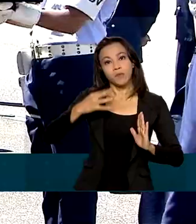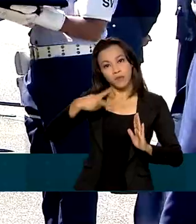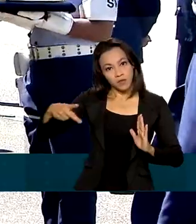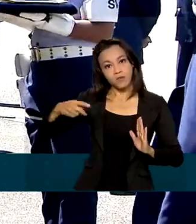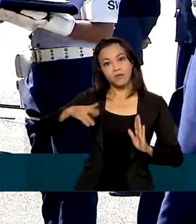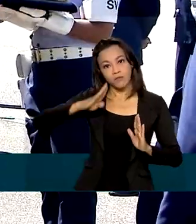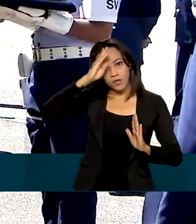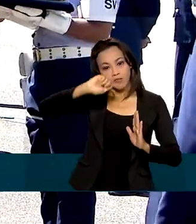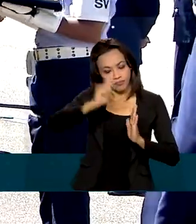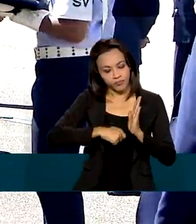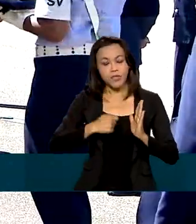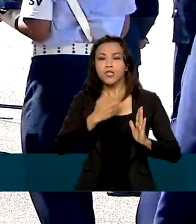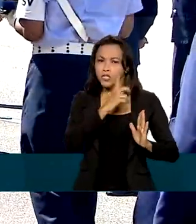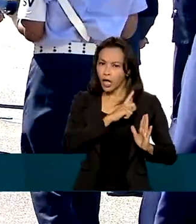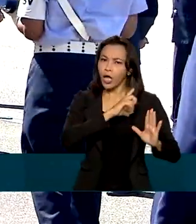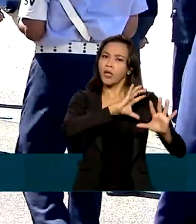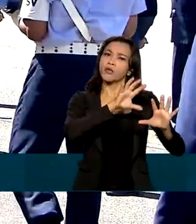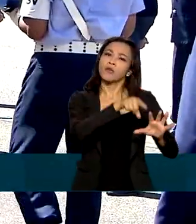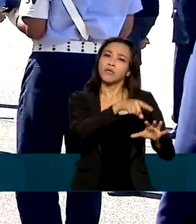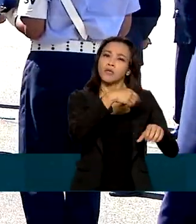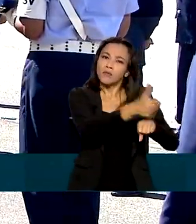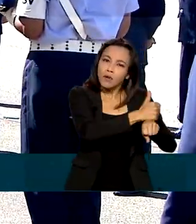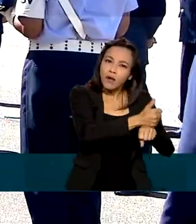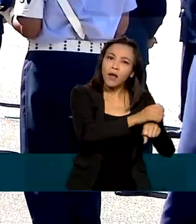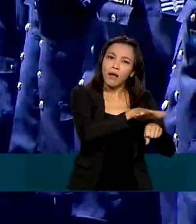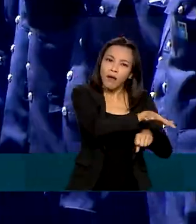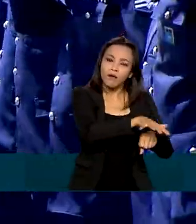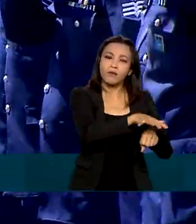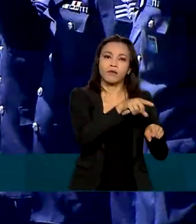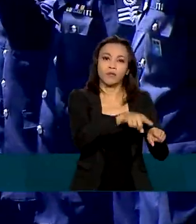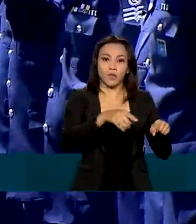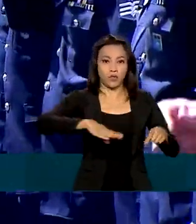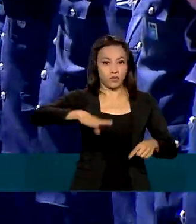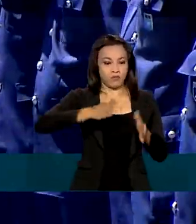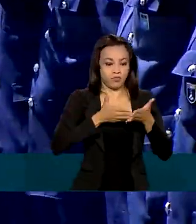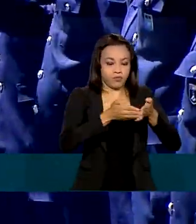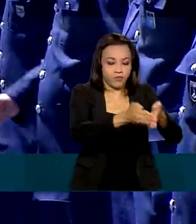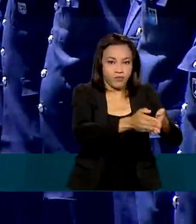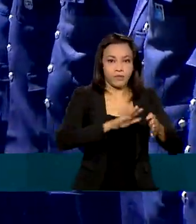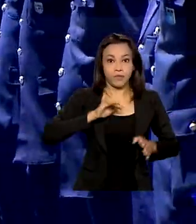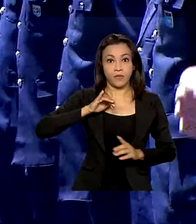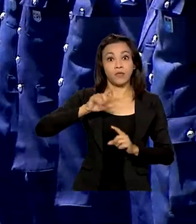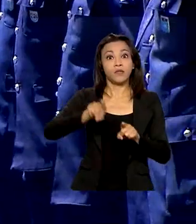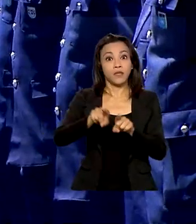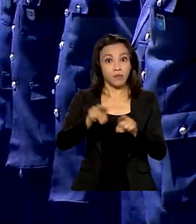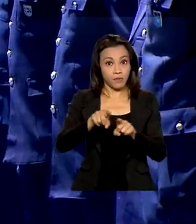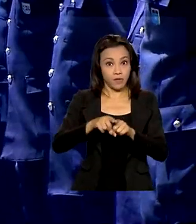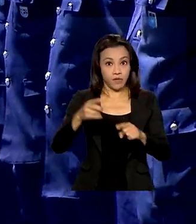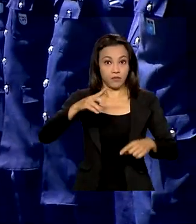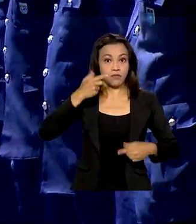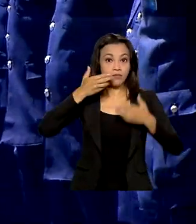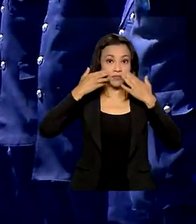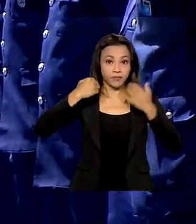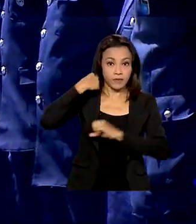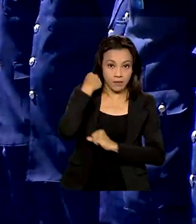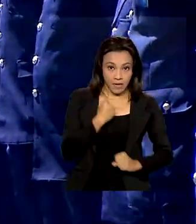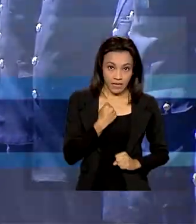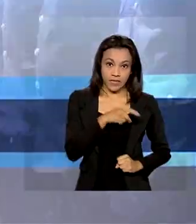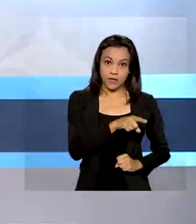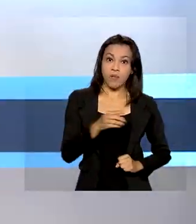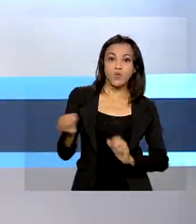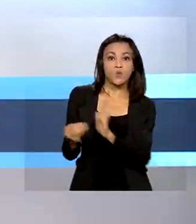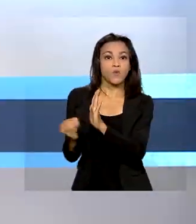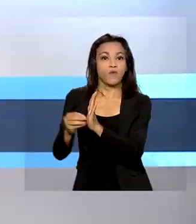exemplo do que já existe no Exército e na Marinha. O presidente Bolsonaro participou da cerimônia aqui em Brasília e disse